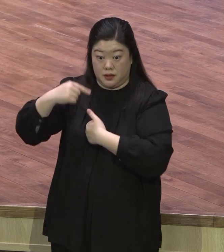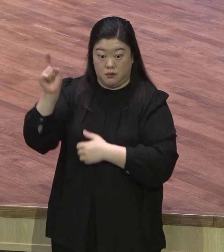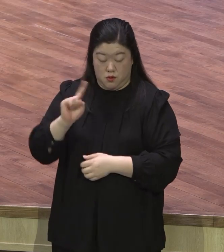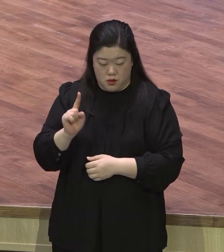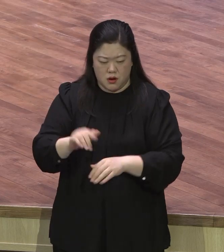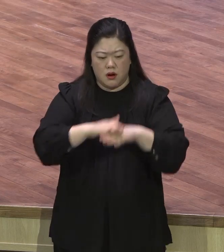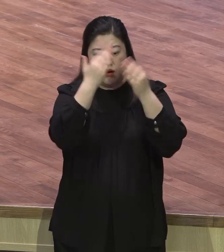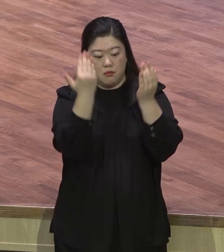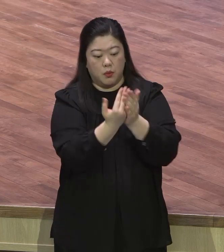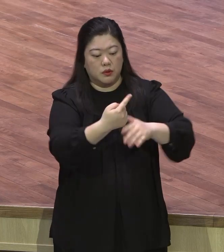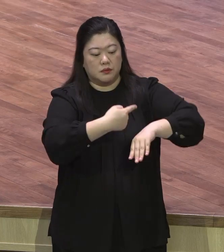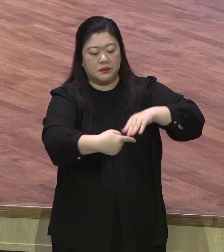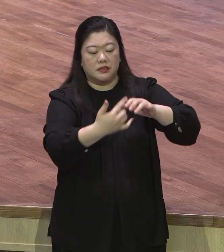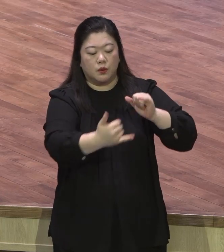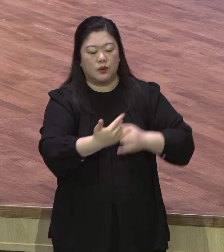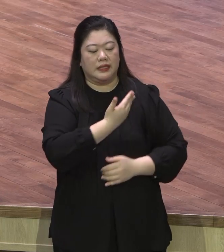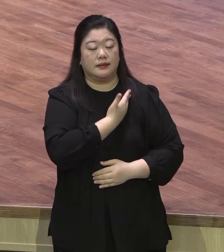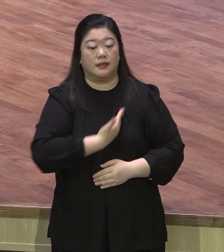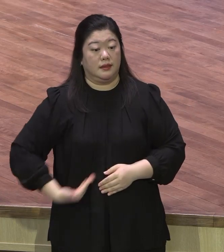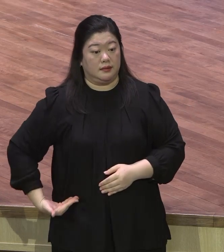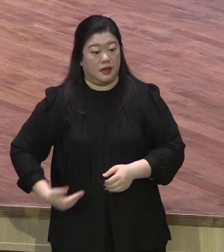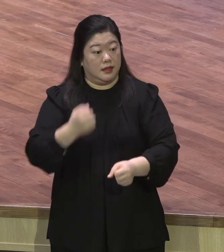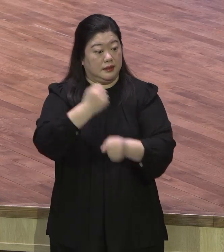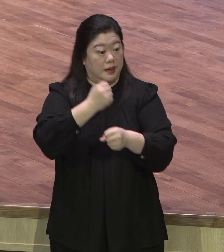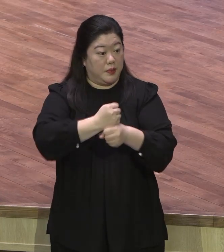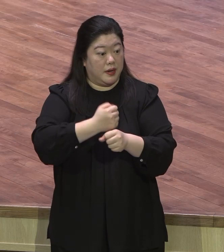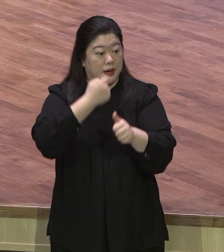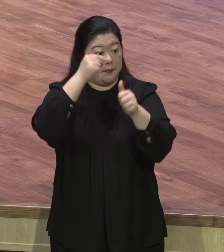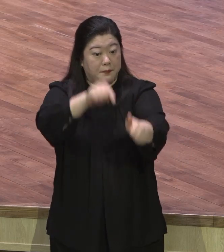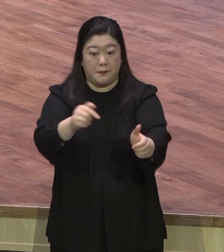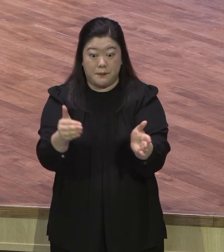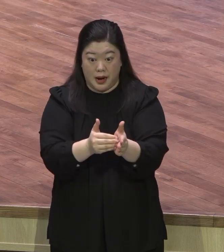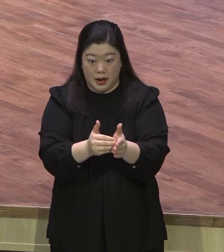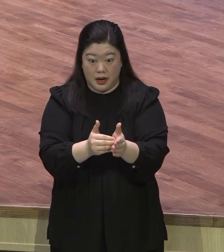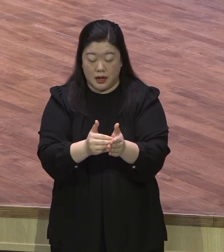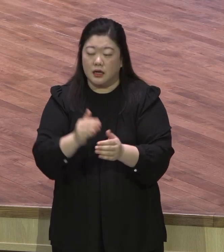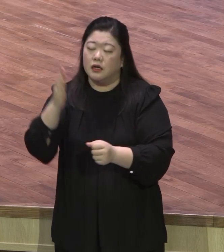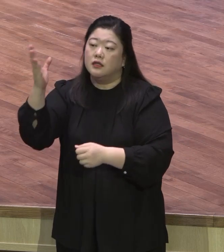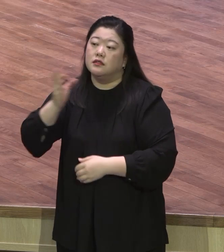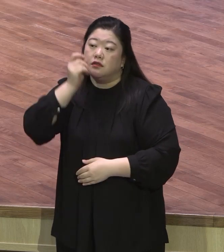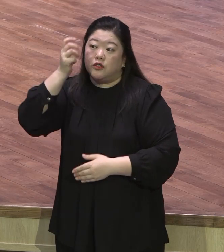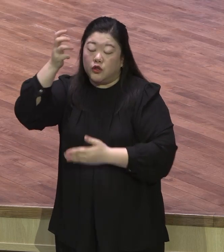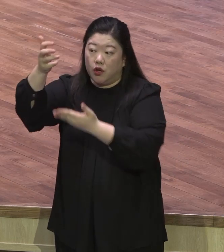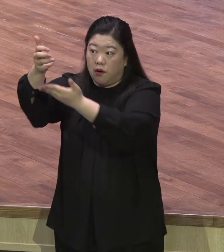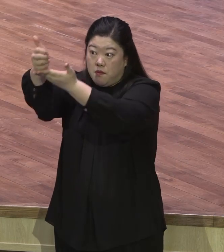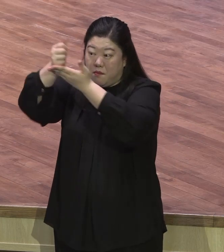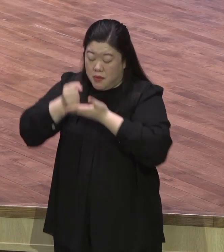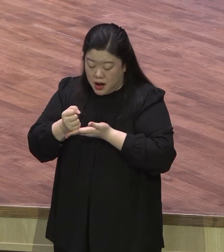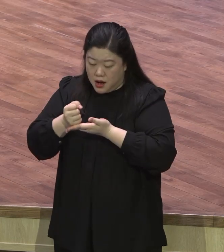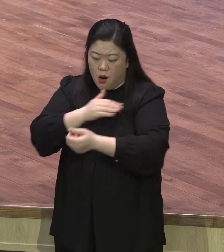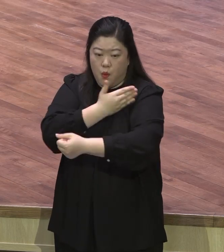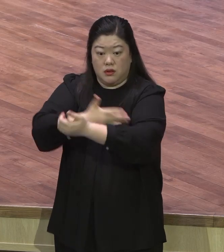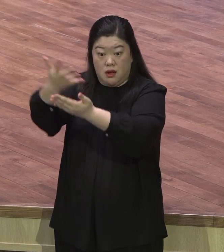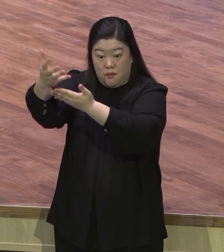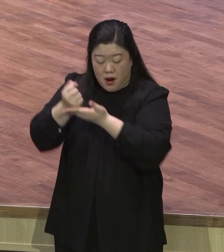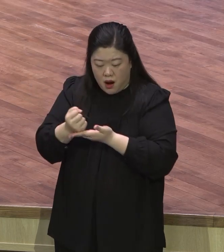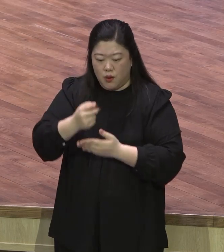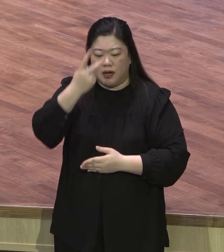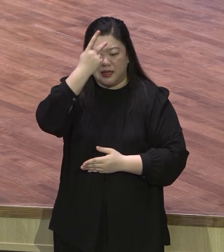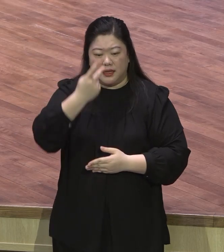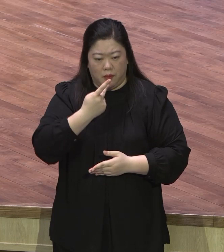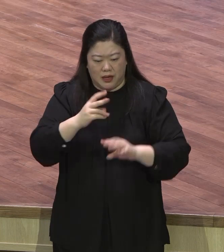민족으로 제자를 삼으라 말씀하셨어요 성령이 임하면 건넝받고 예루살류대 사마리아 땅까지를 내 정인되라